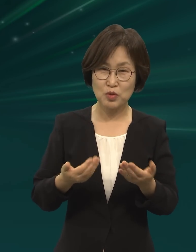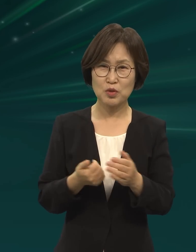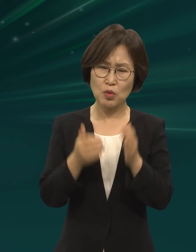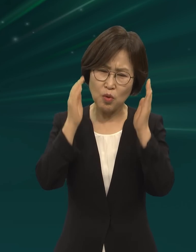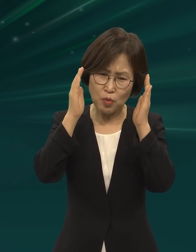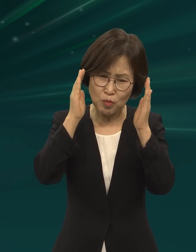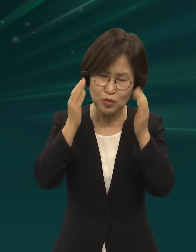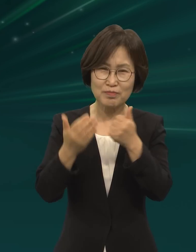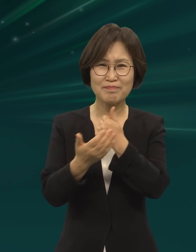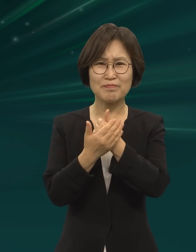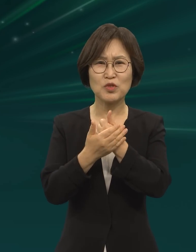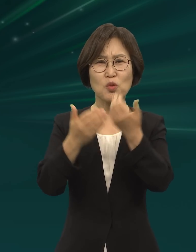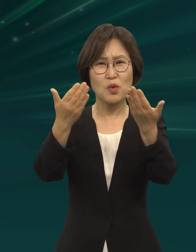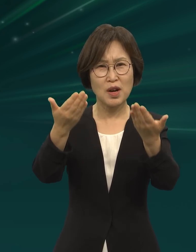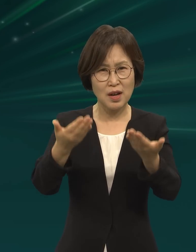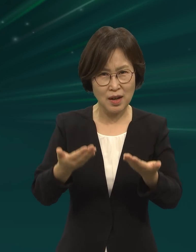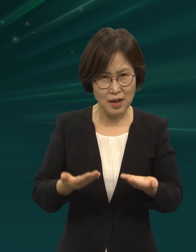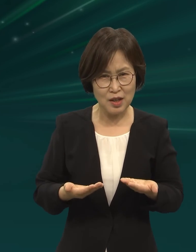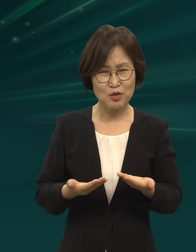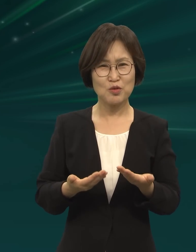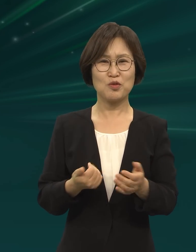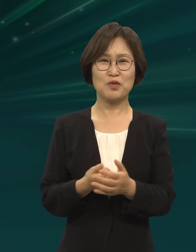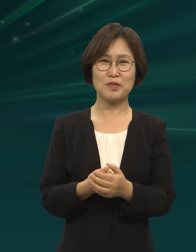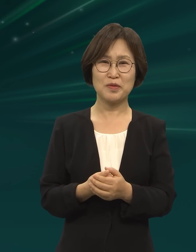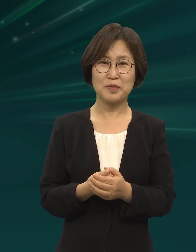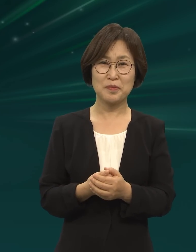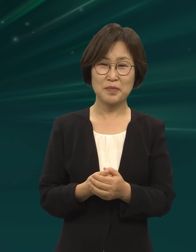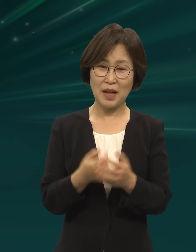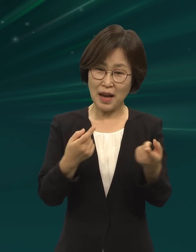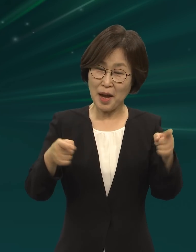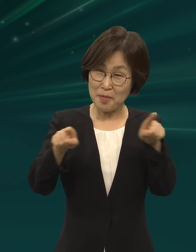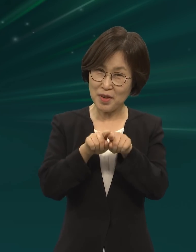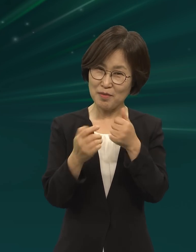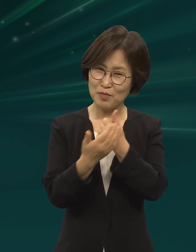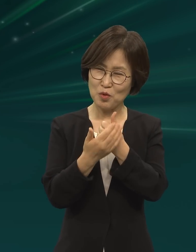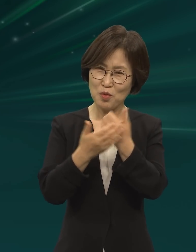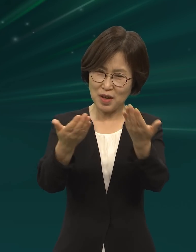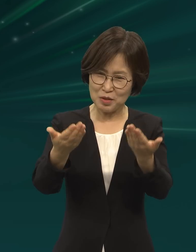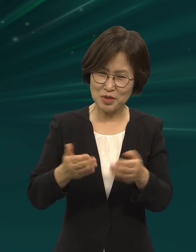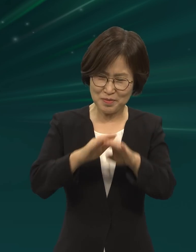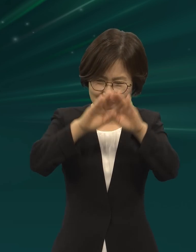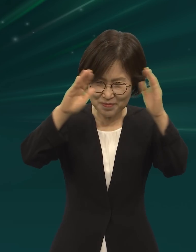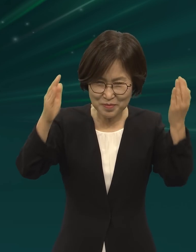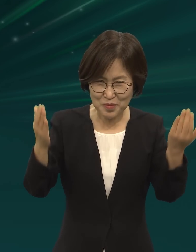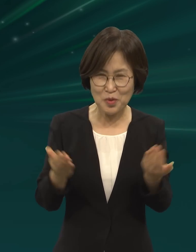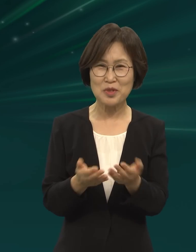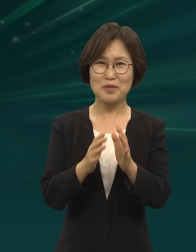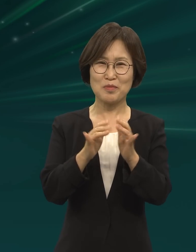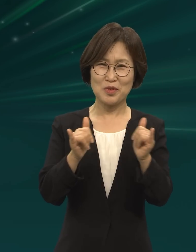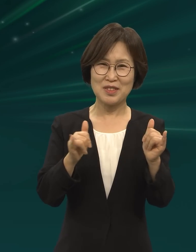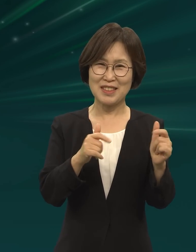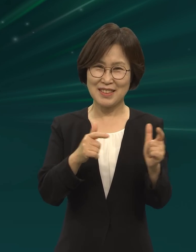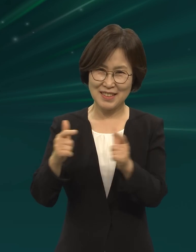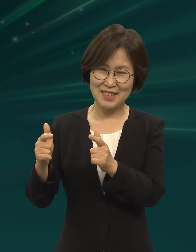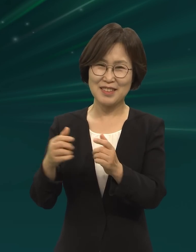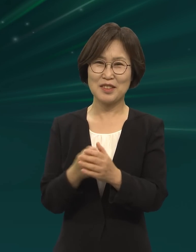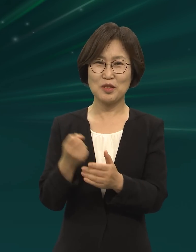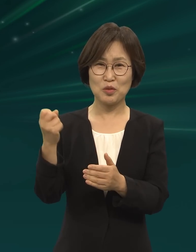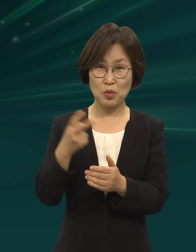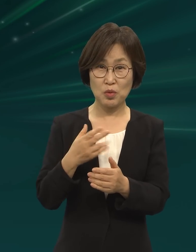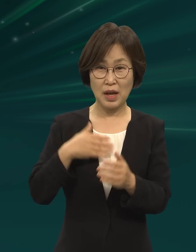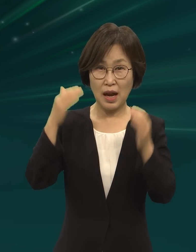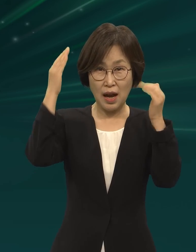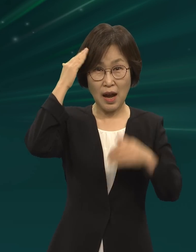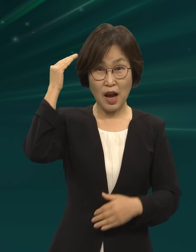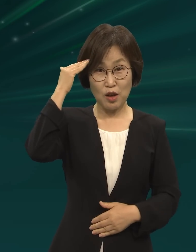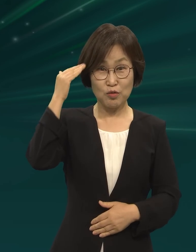때 도와주신, 저를 위해 헌신하신, 함께하신 그 모든 분들을 위해 제가 한국에 있을 때 저와